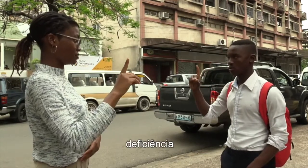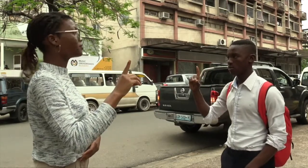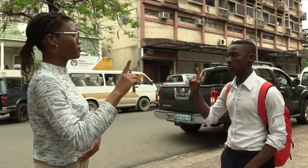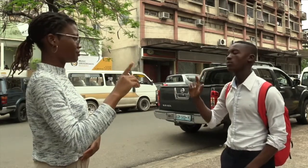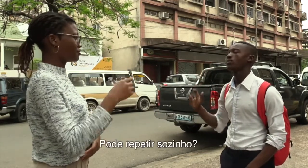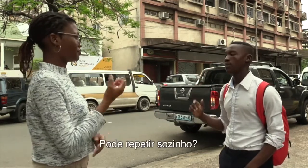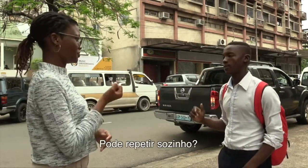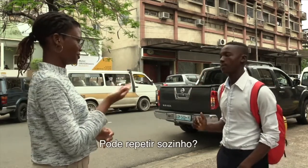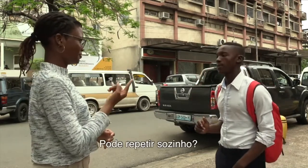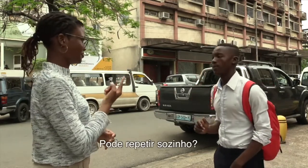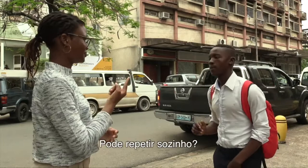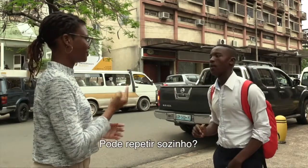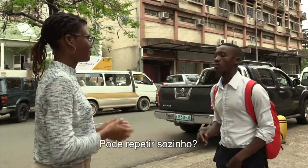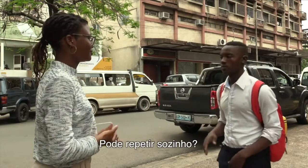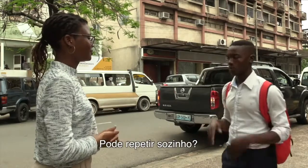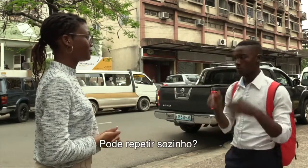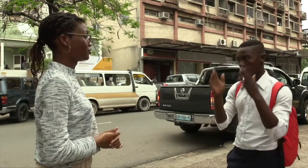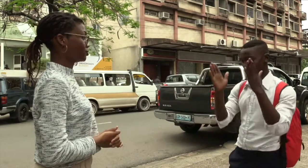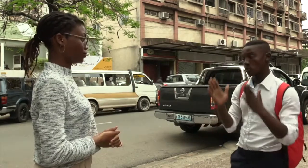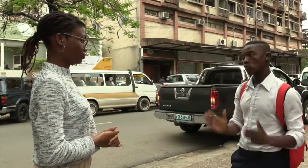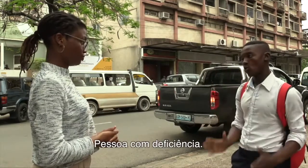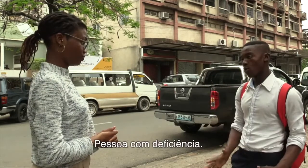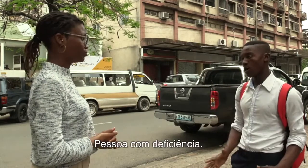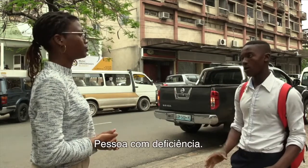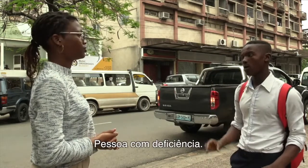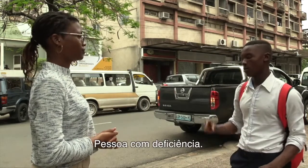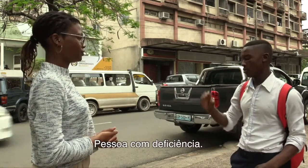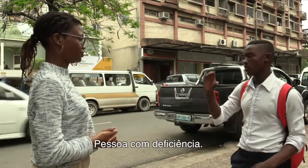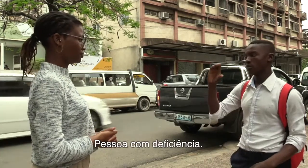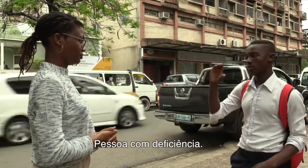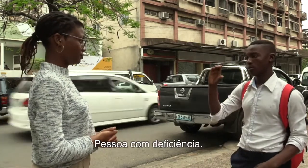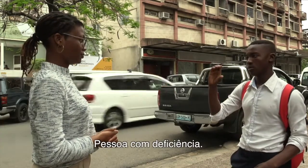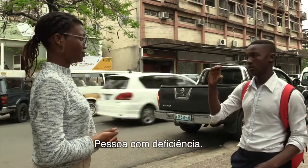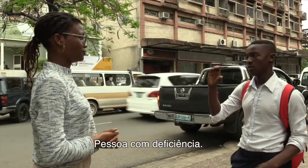deficiência. Pode repetir sozinho? Pessoa com deficiência.